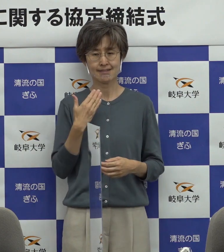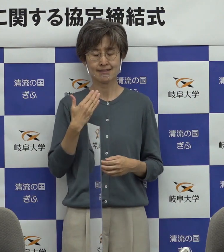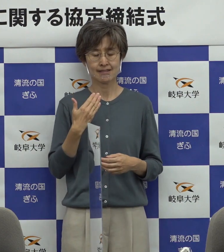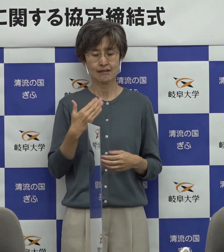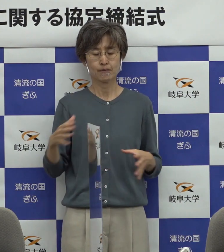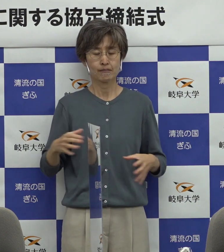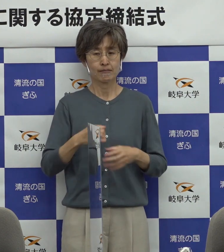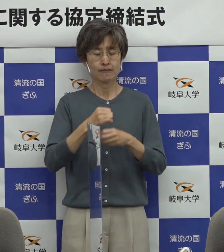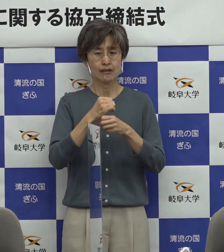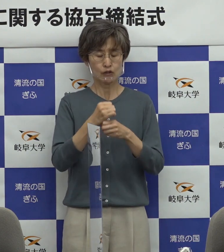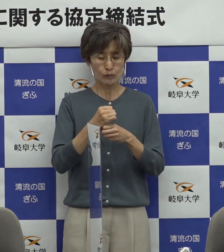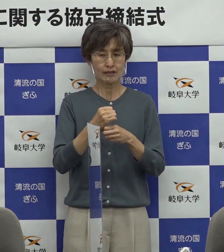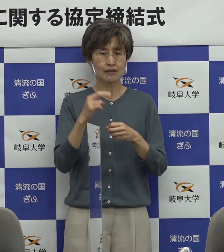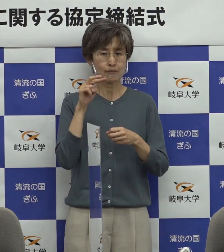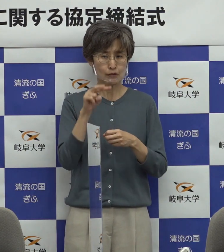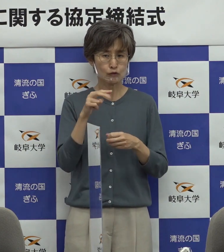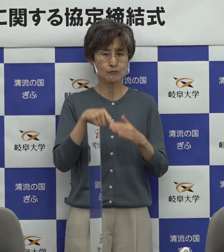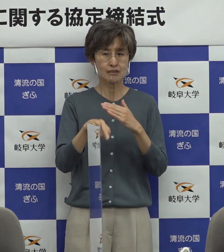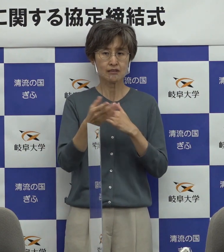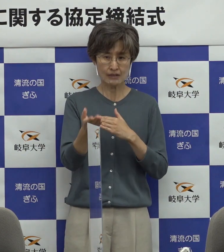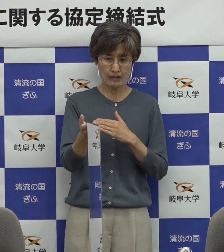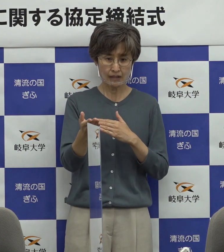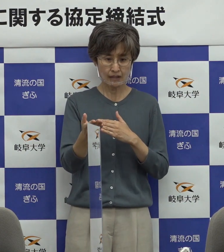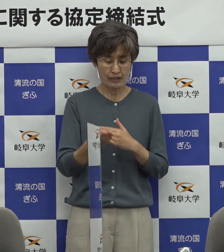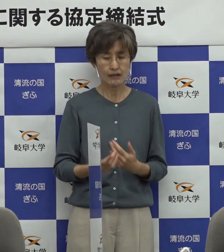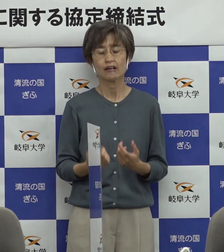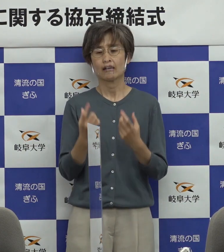に見るっていうことですか。 はい、そういうことです。